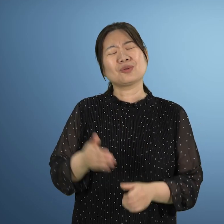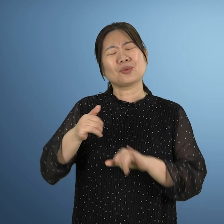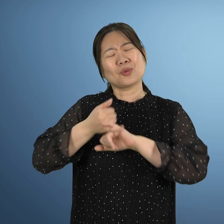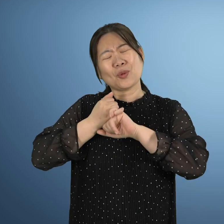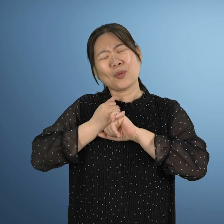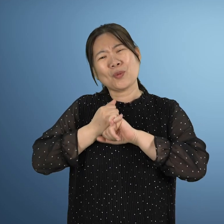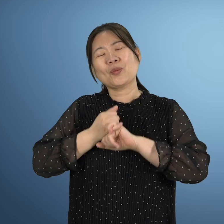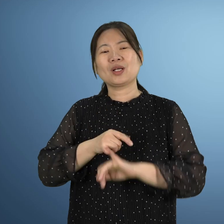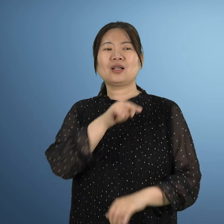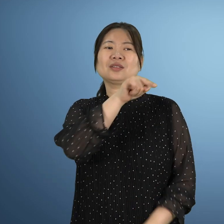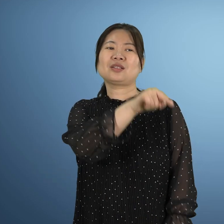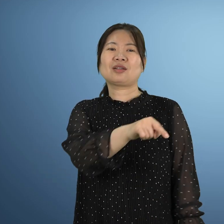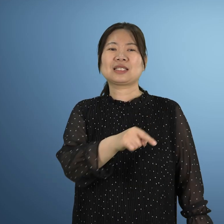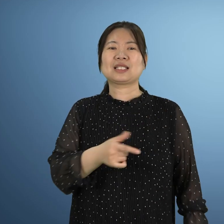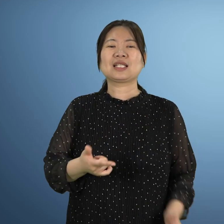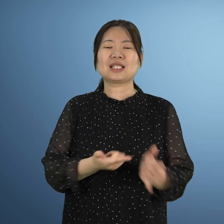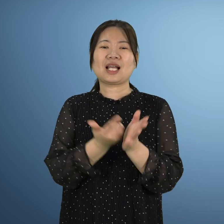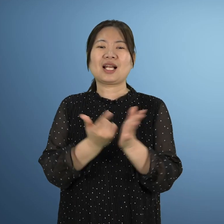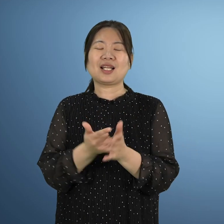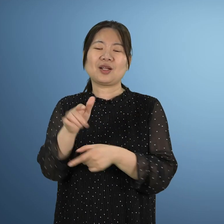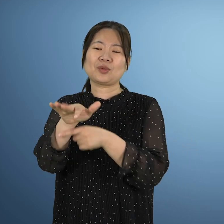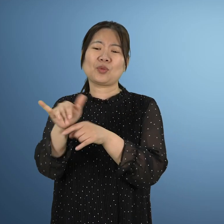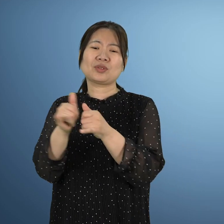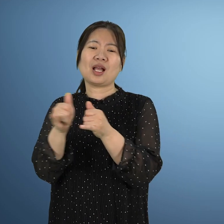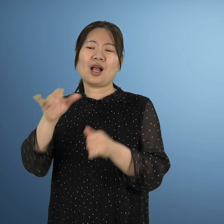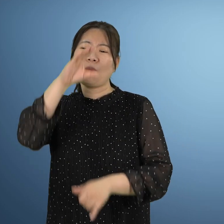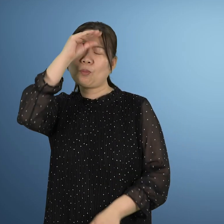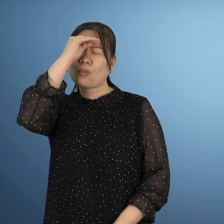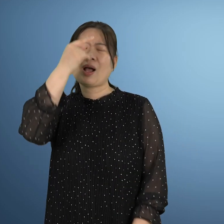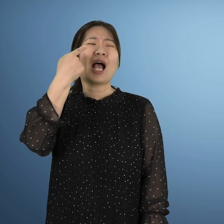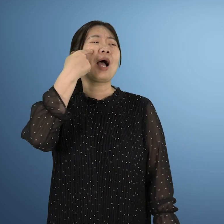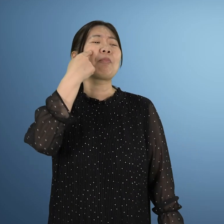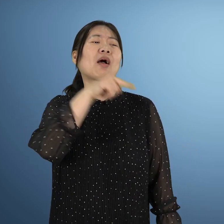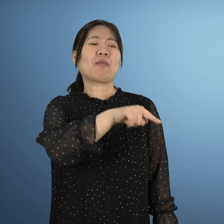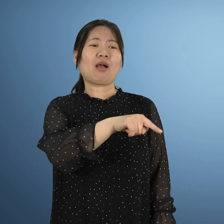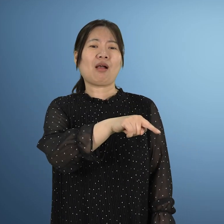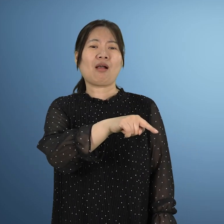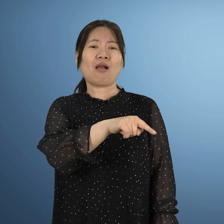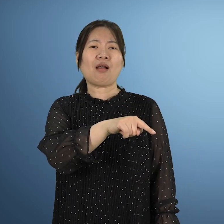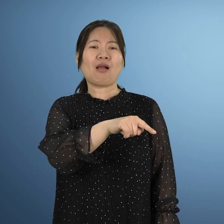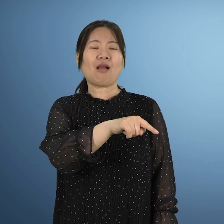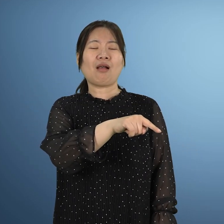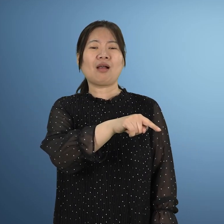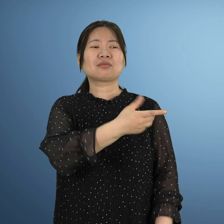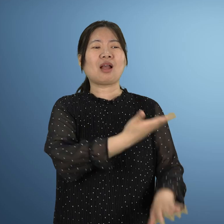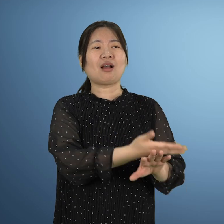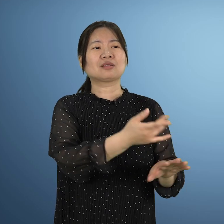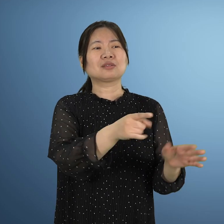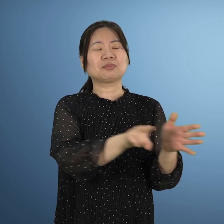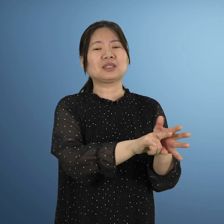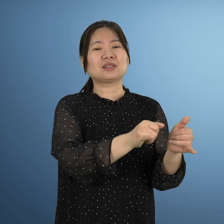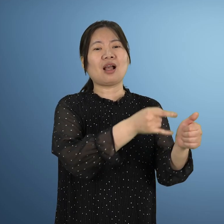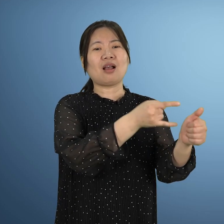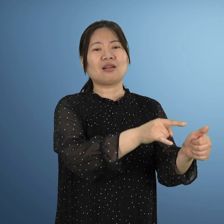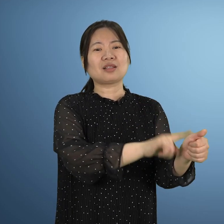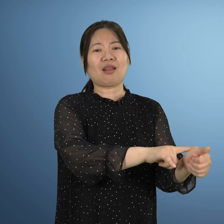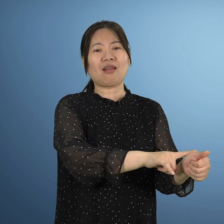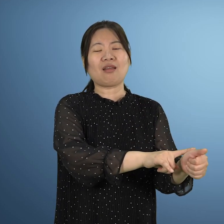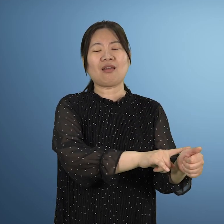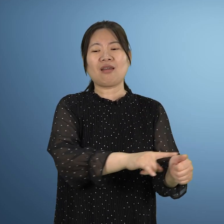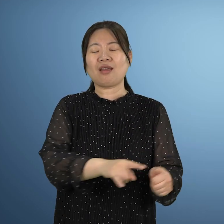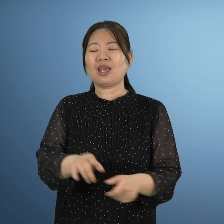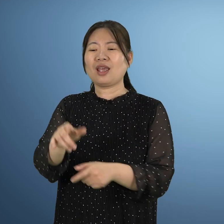제발 저 갈릴리 촌놈들을 좀 모방해라. 이교도들에게. 갈릴리 촌놈들을